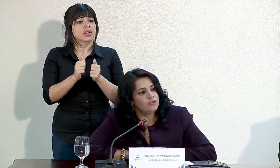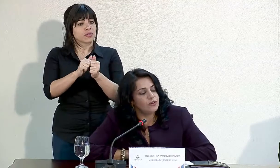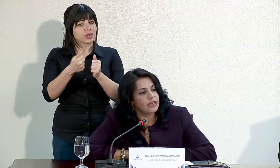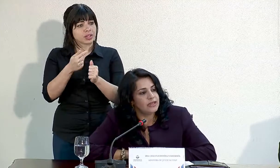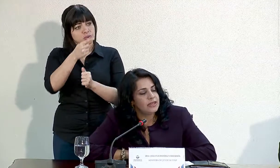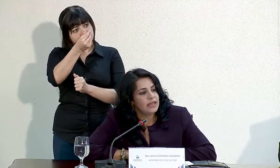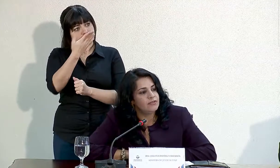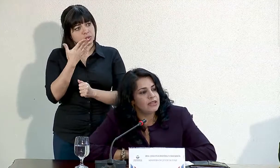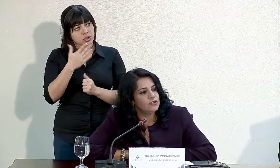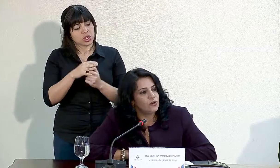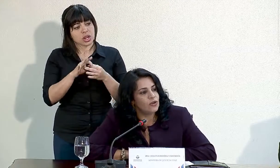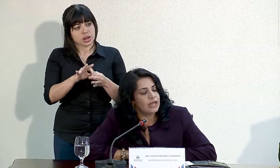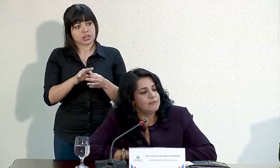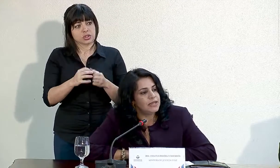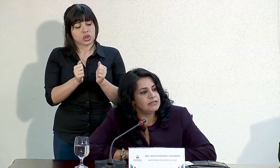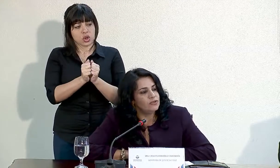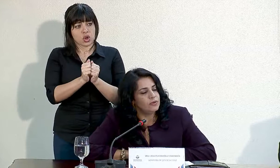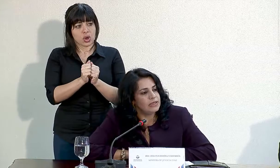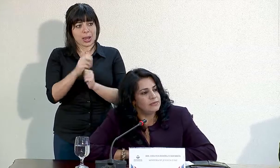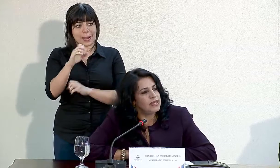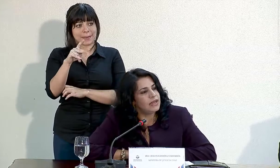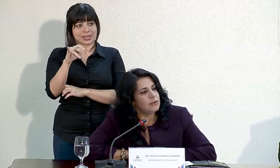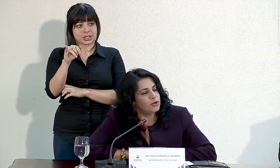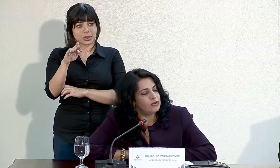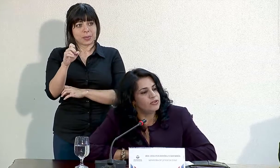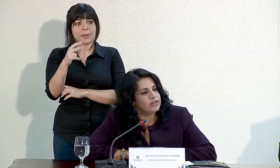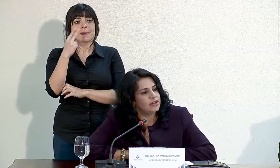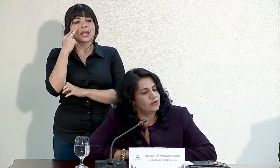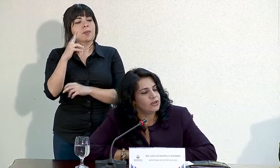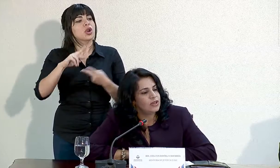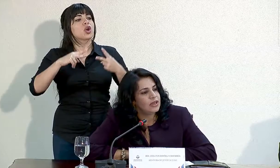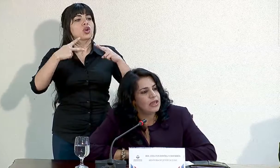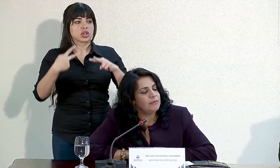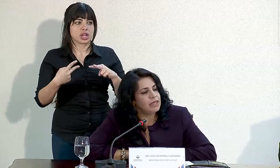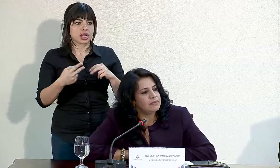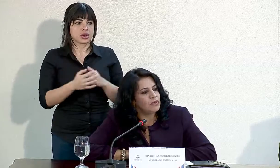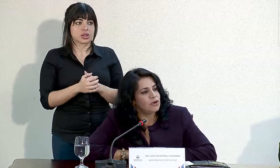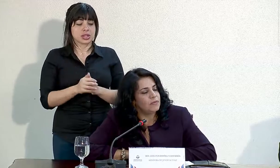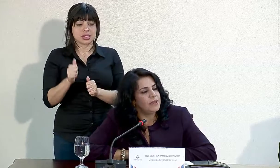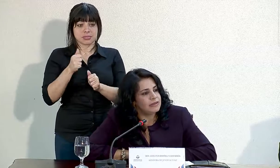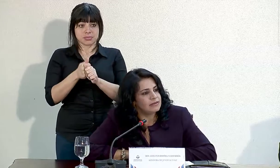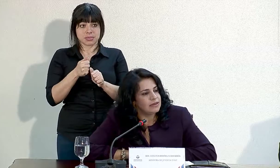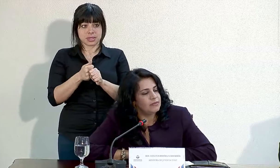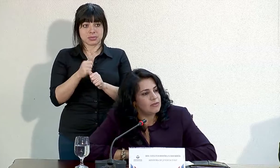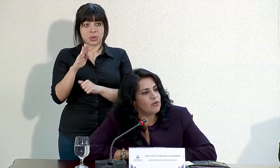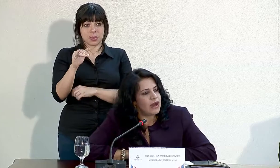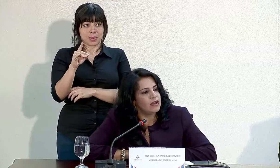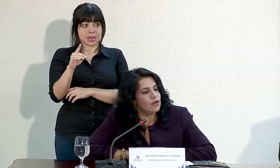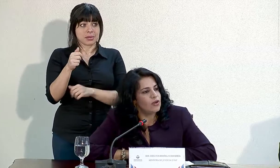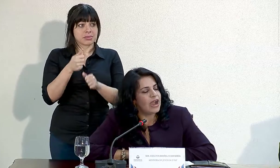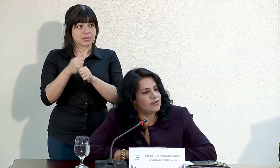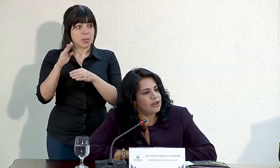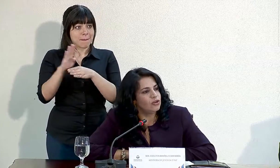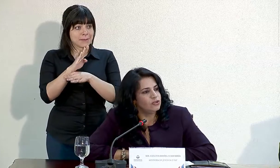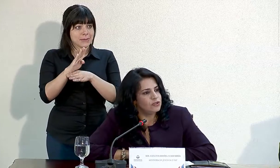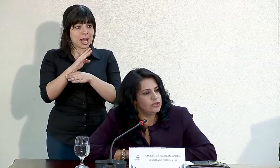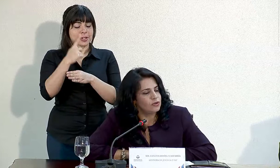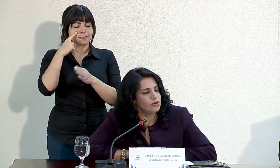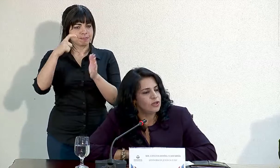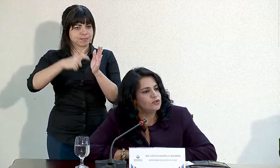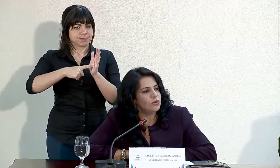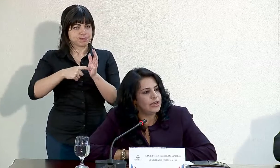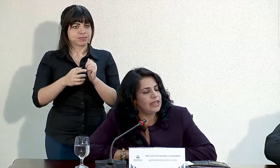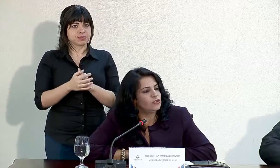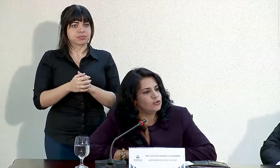usted menciona en relación con el empréstito BID, viera que por el contrario, el mismo BID, el mismo banco ha